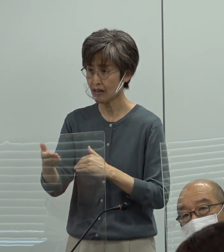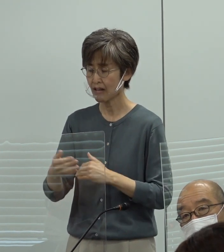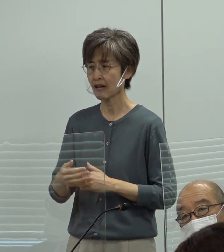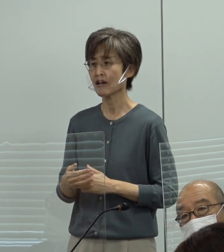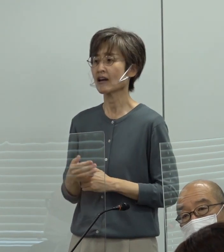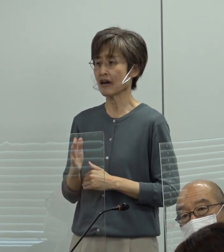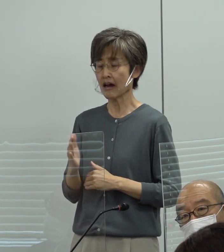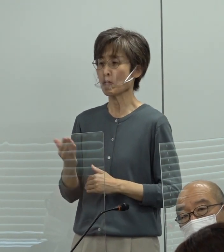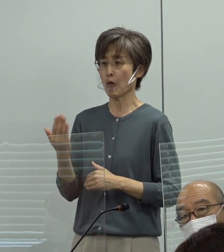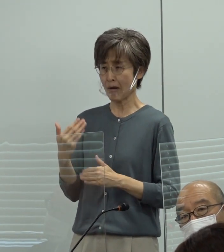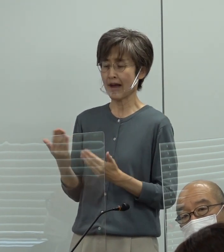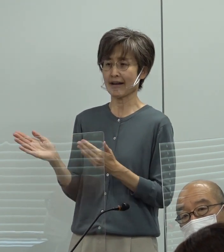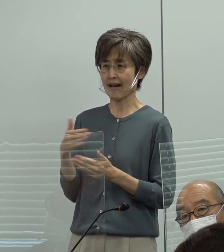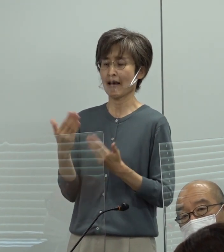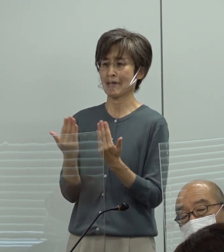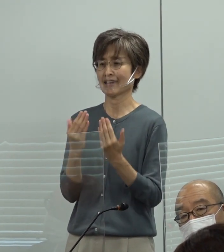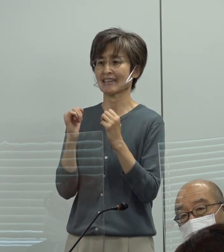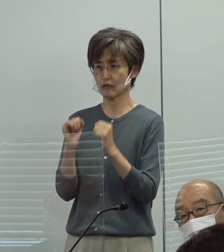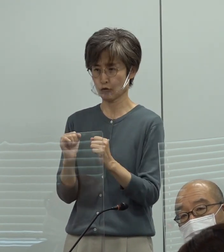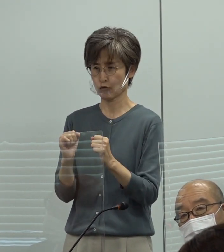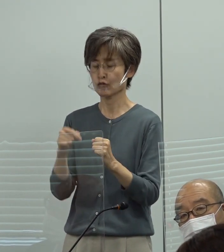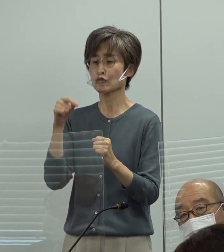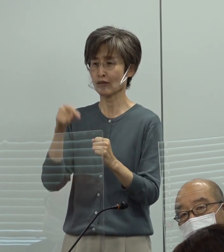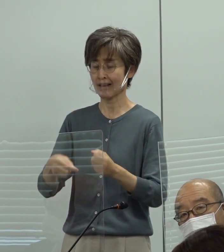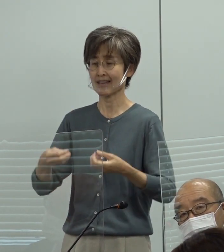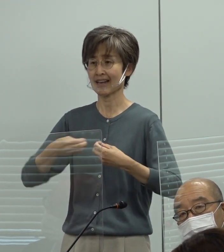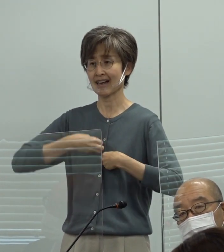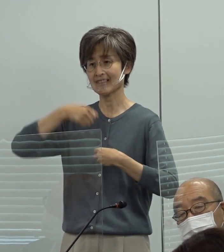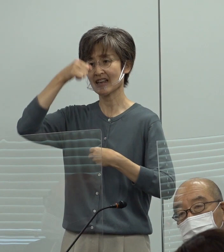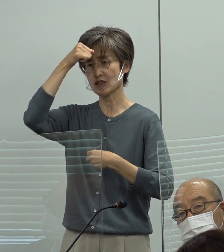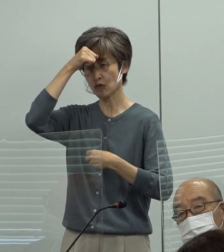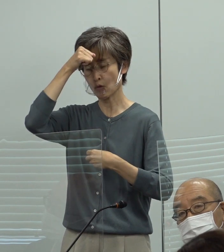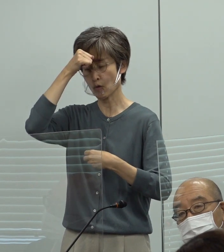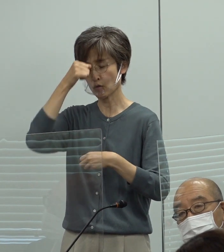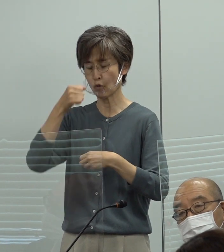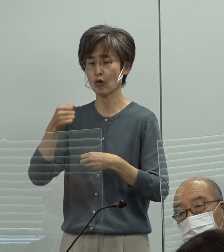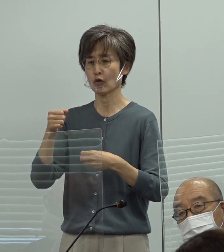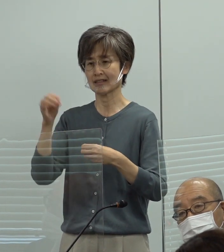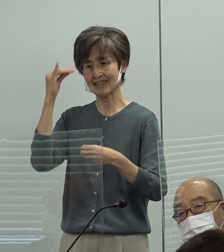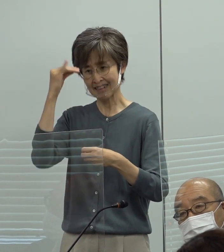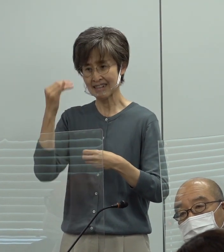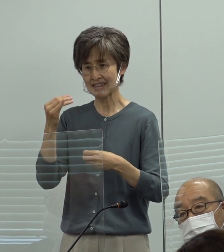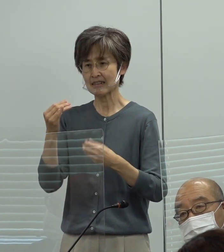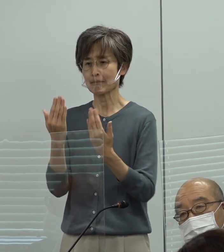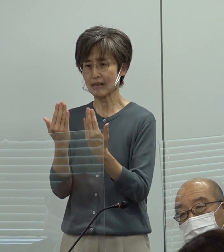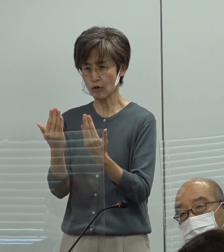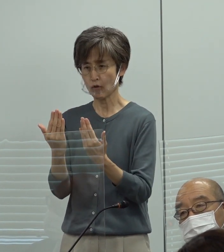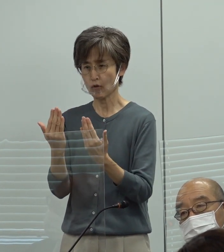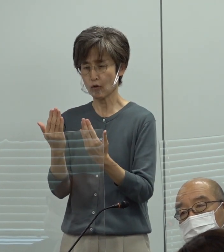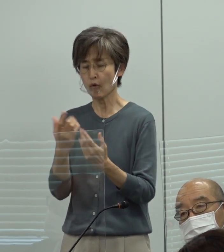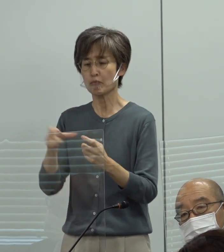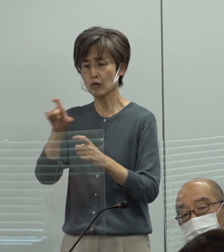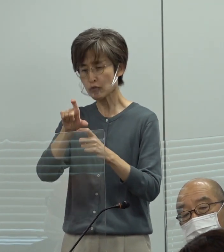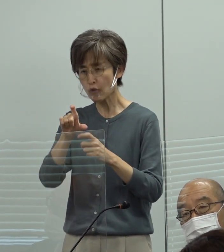その中に感染症のノウハウをさらに強く入れ込むというふうにお考えください